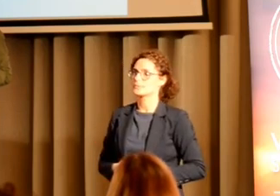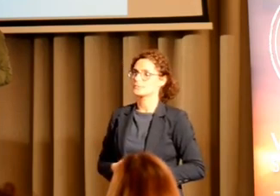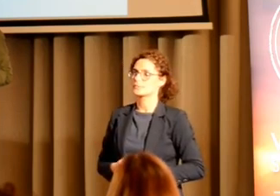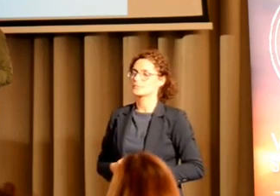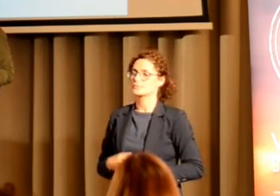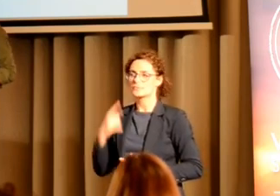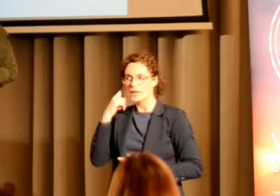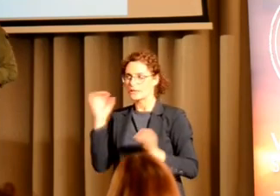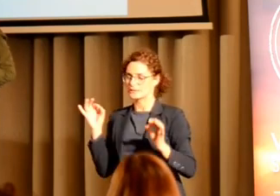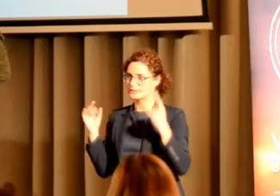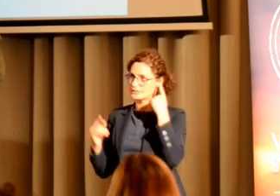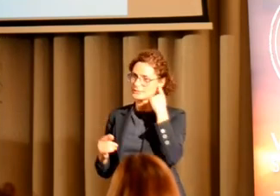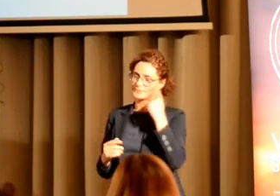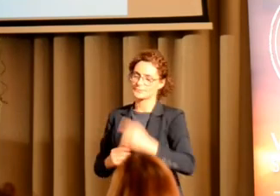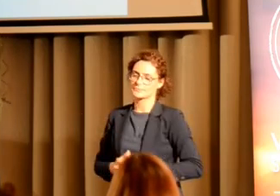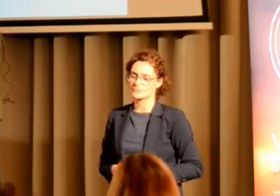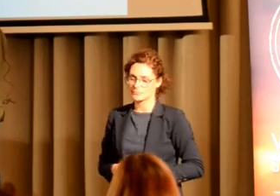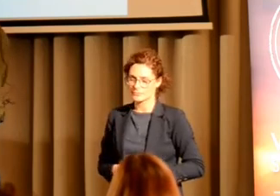głośne.